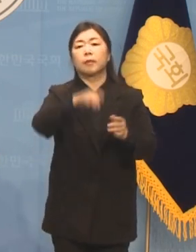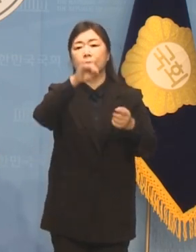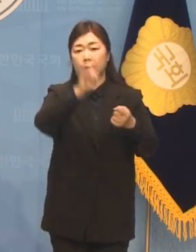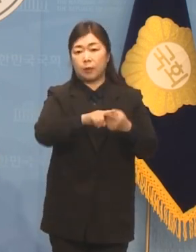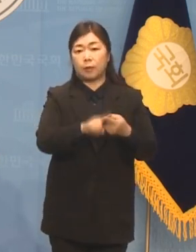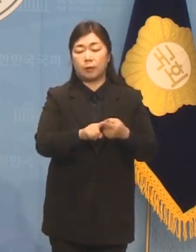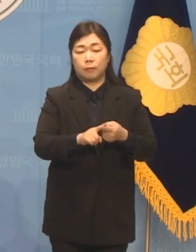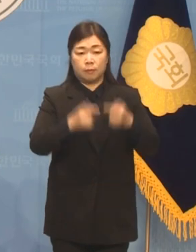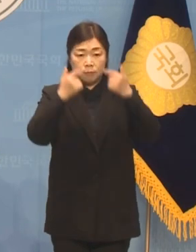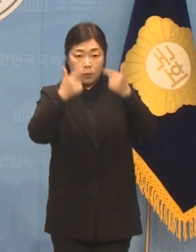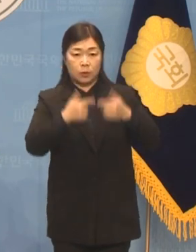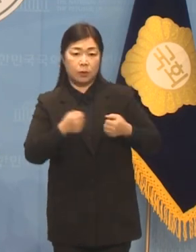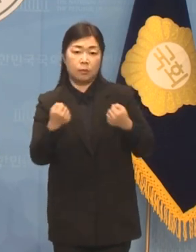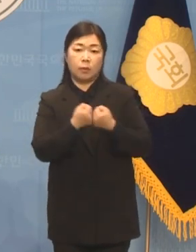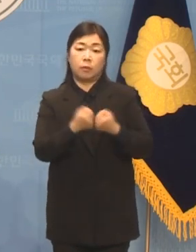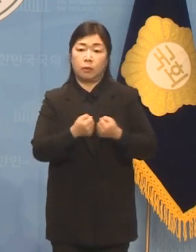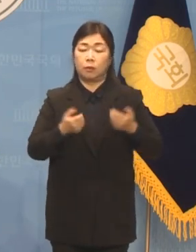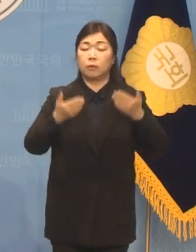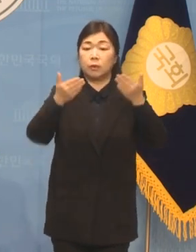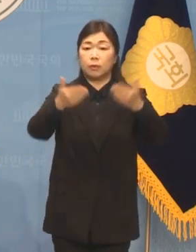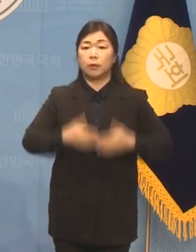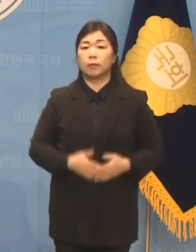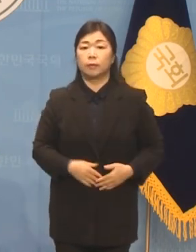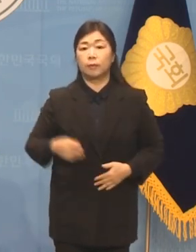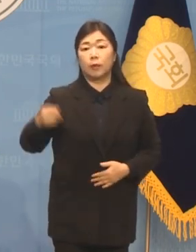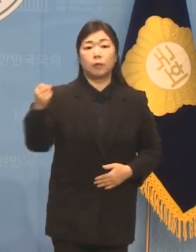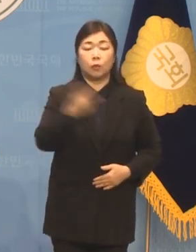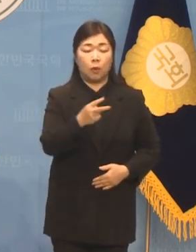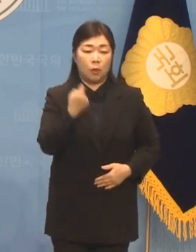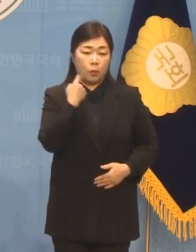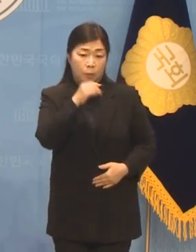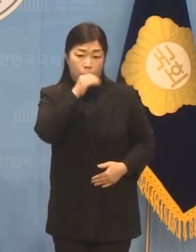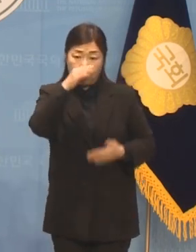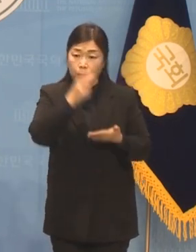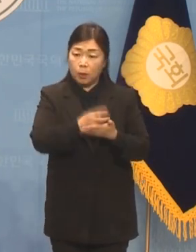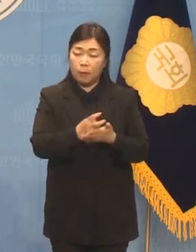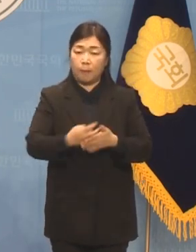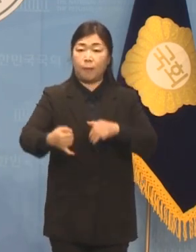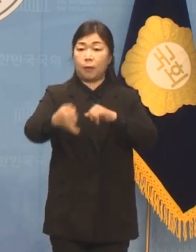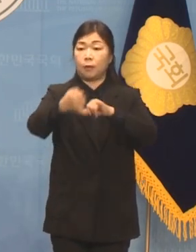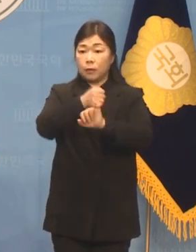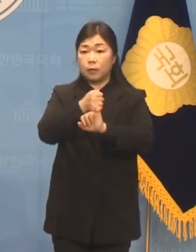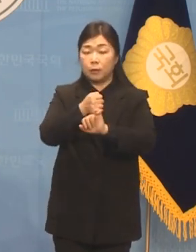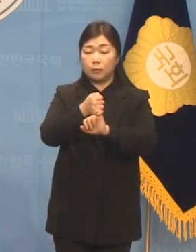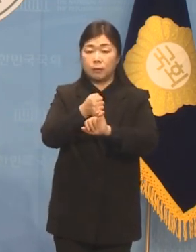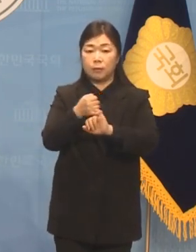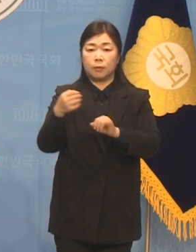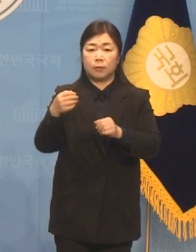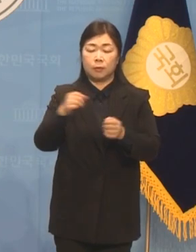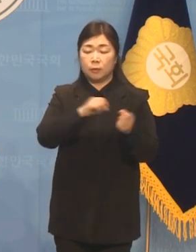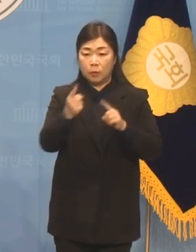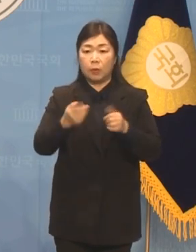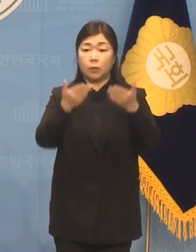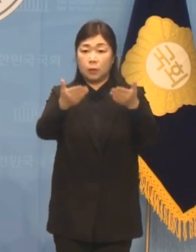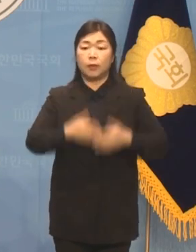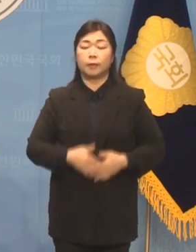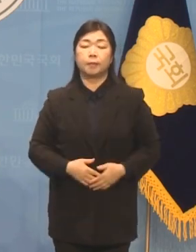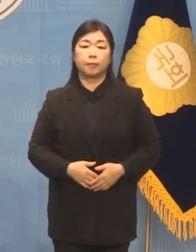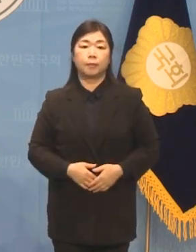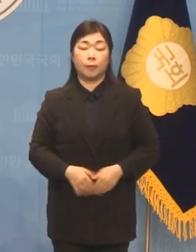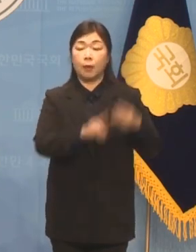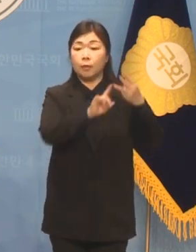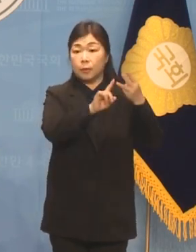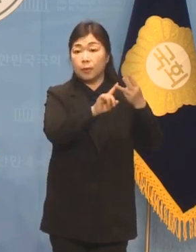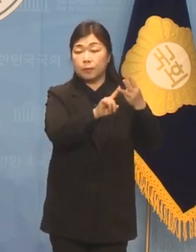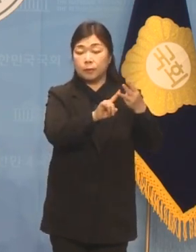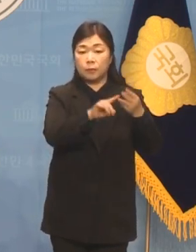대해서 분연히 맞서 싸우겠습니다. 그리고 노란봉투법 반드시 살려내겠습니다. 세 번째,